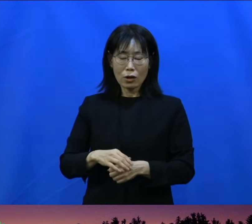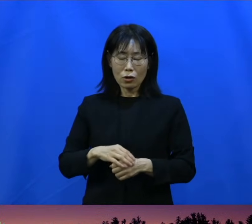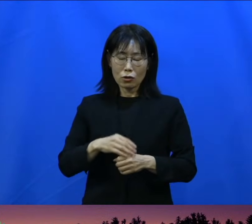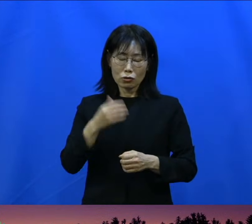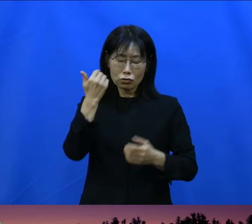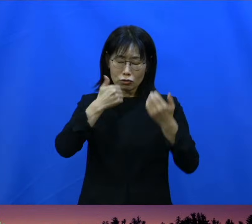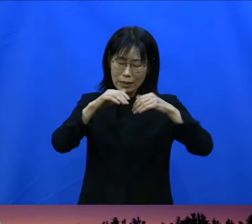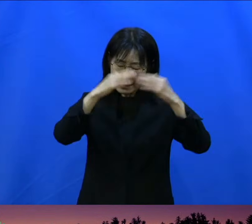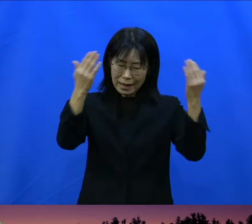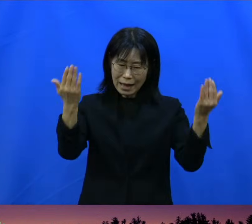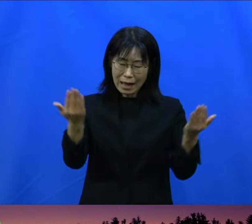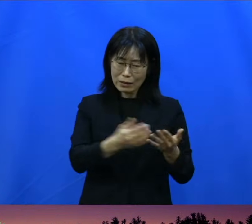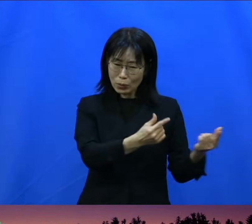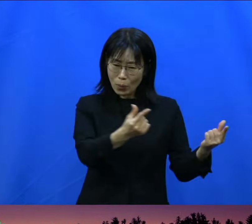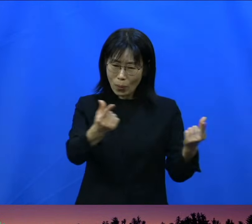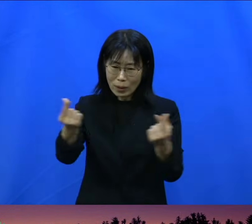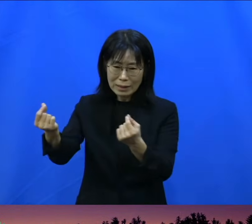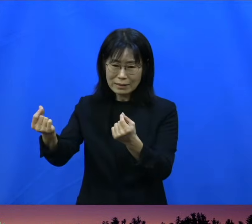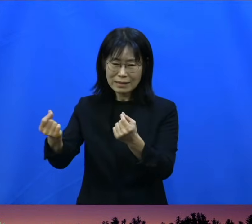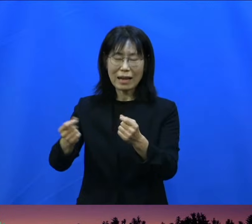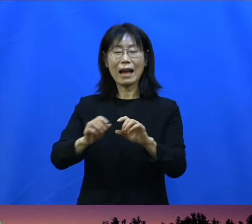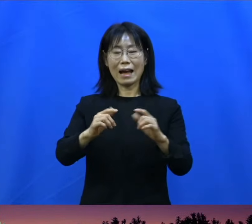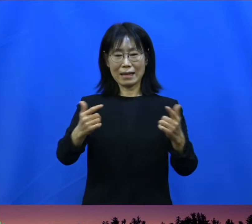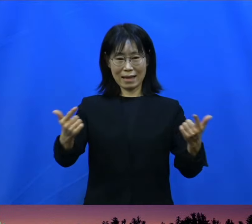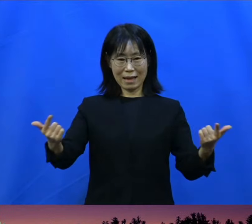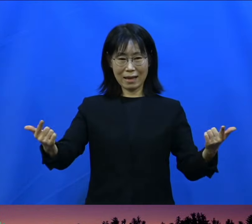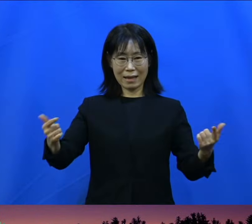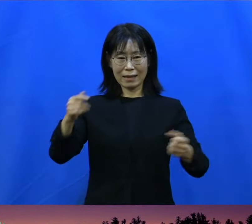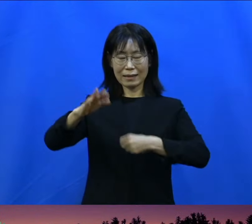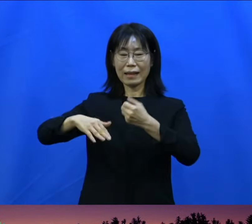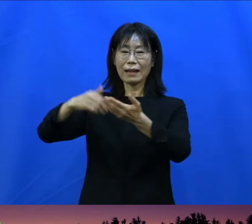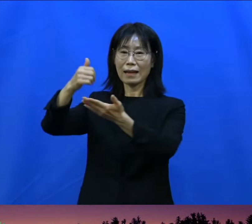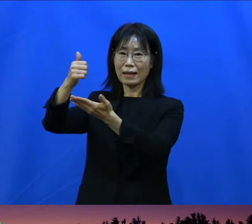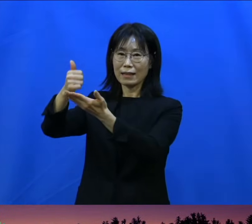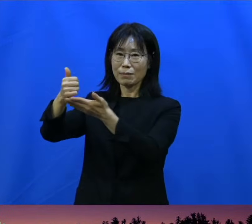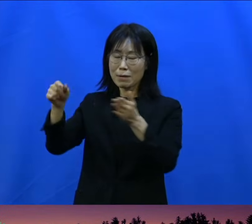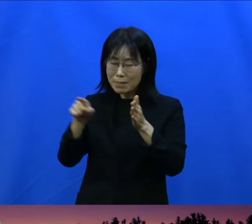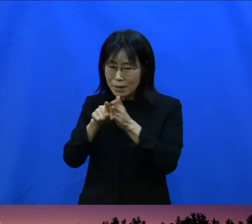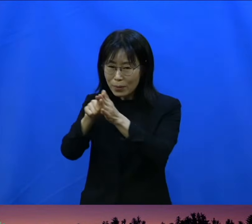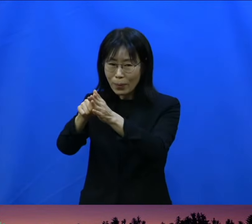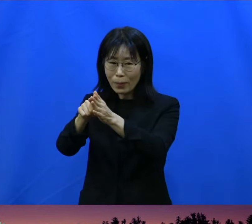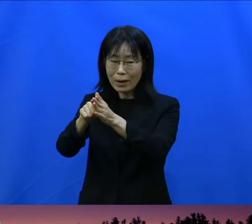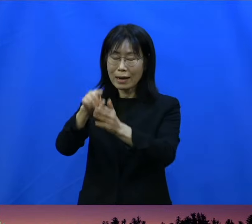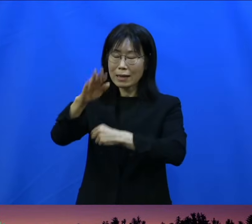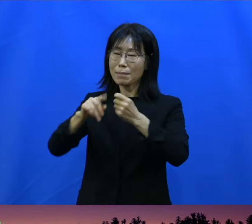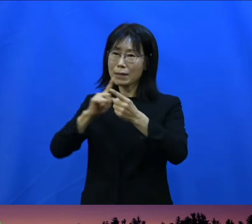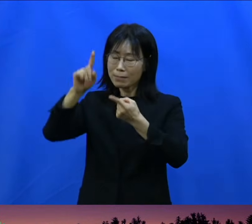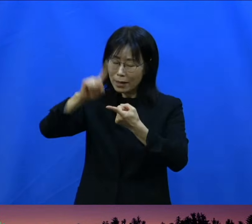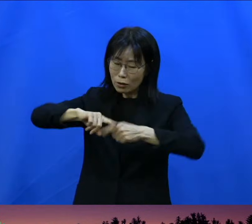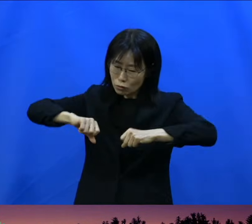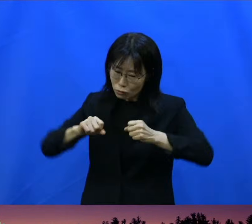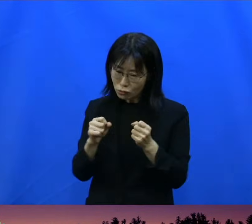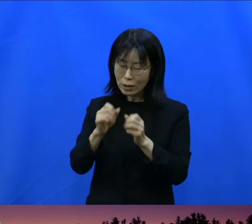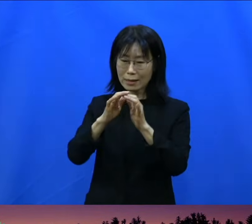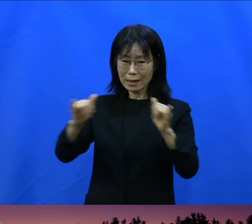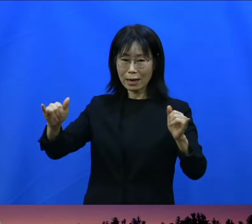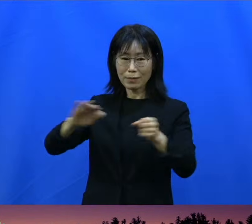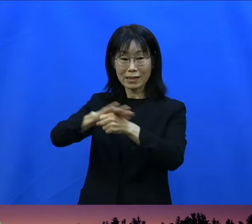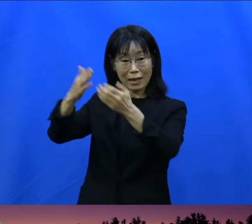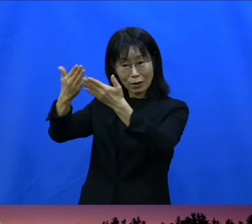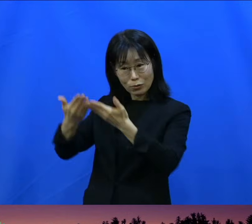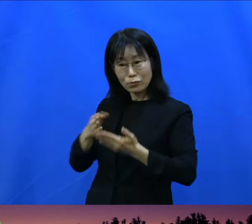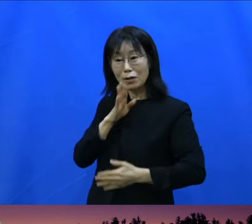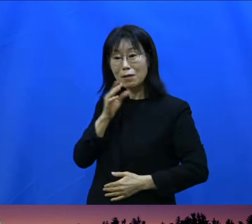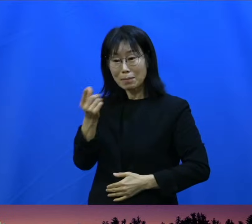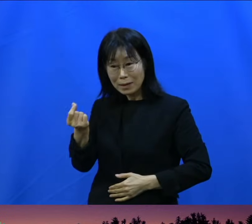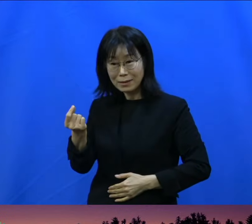그러니까 사랑의 하나님이시기 때문에 진노하시는 겁니다. 그게 여러분 우리가 하나님을